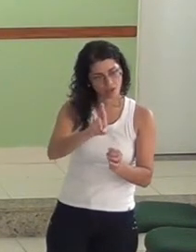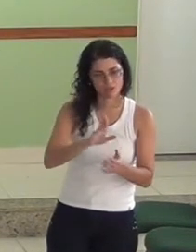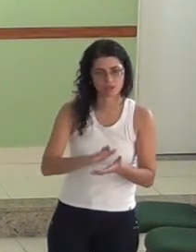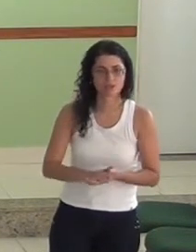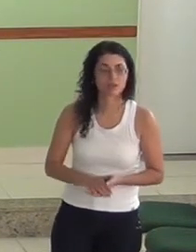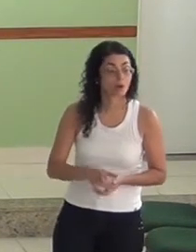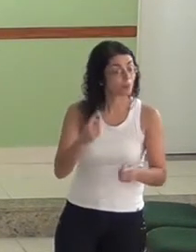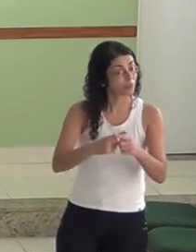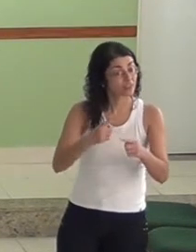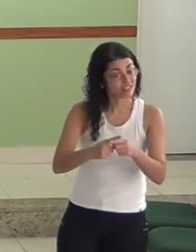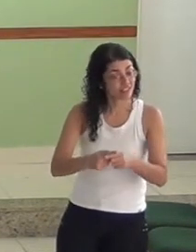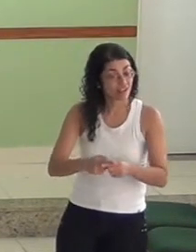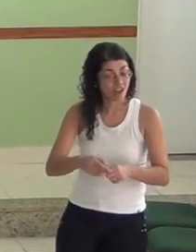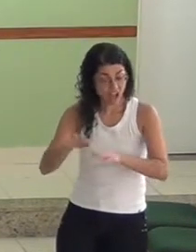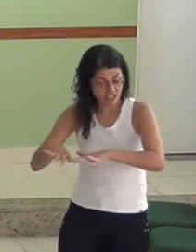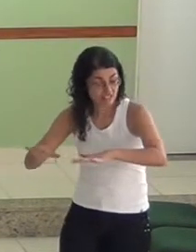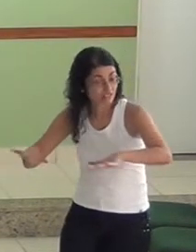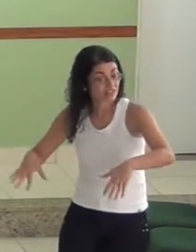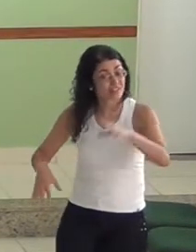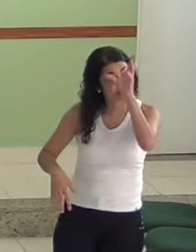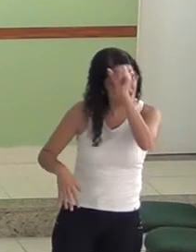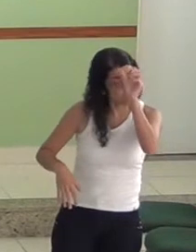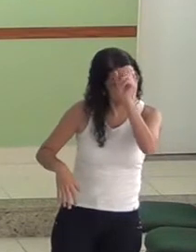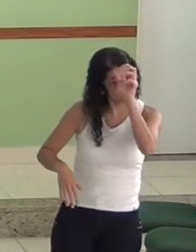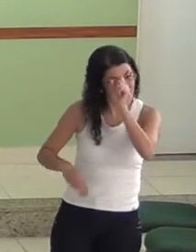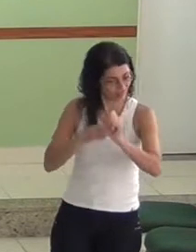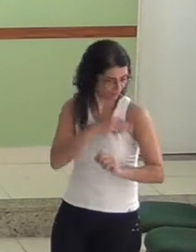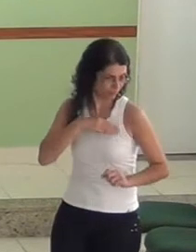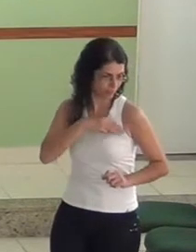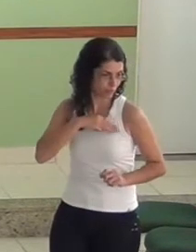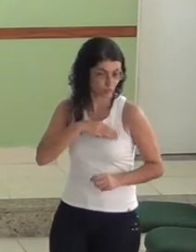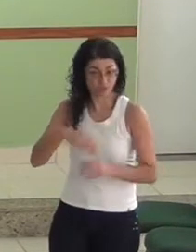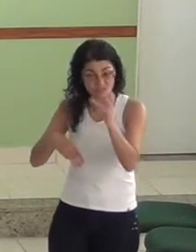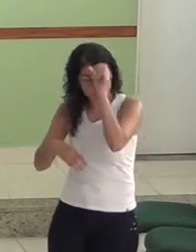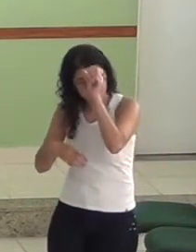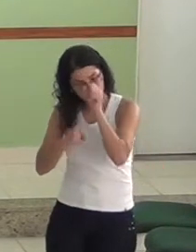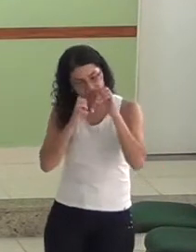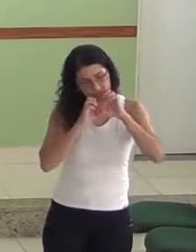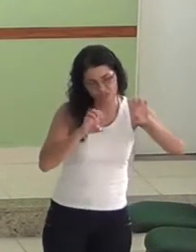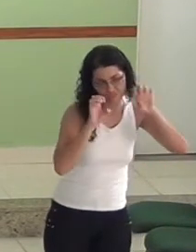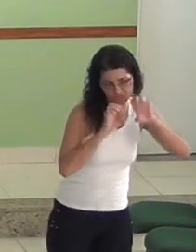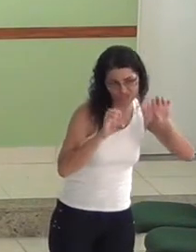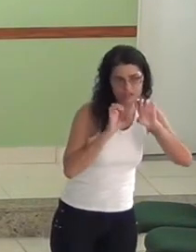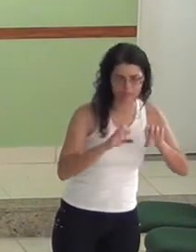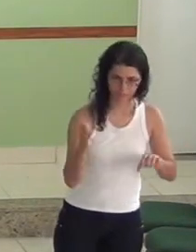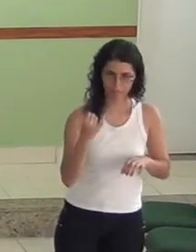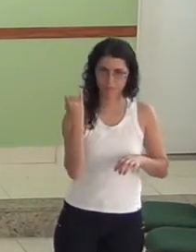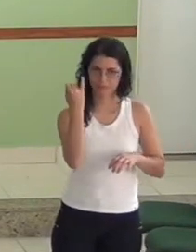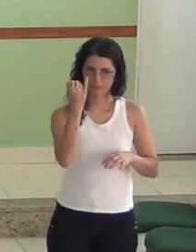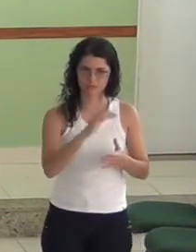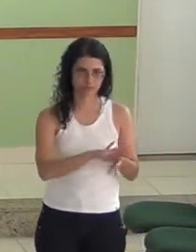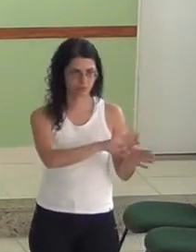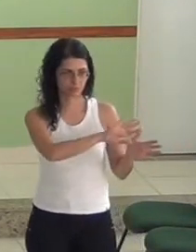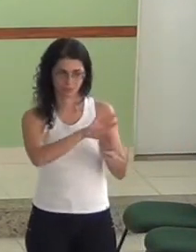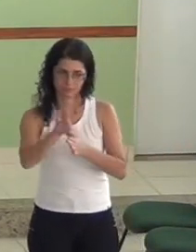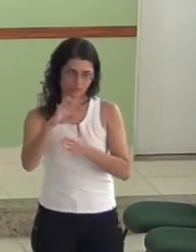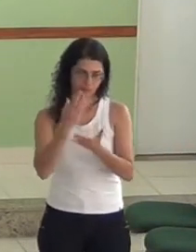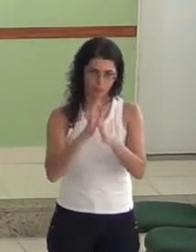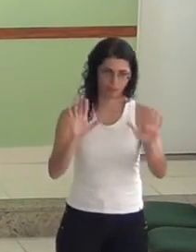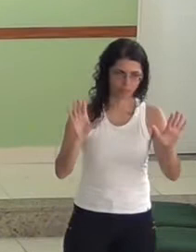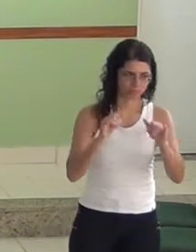eles aprendem a levar a mensagem para aqueles que ainda não conhecem a Jesus. Chega de missões,